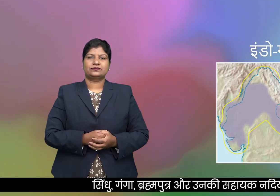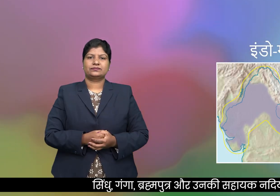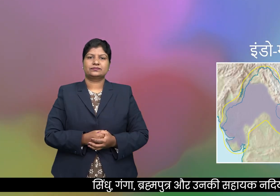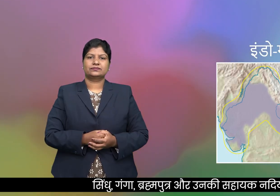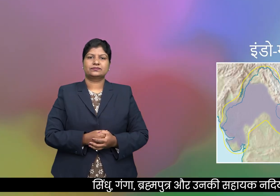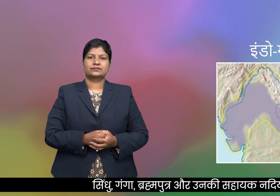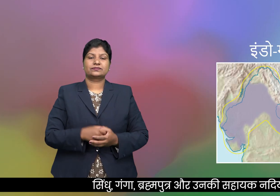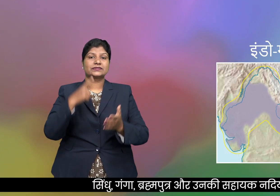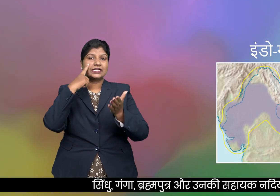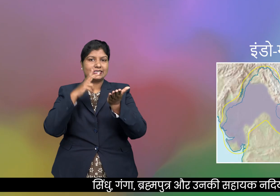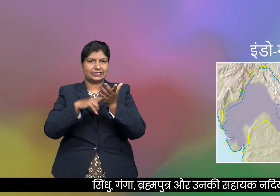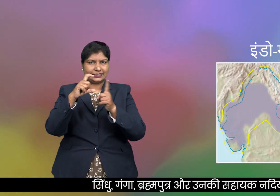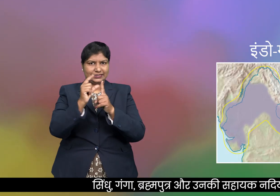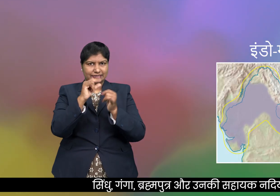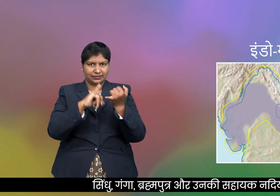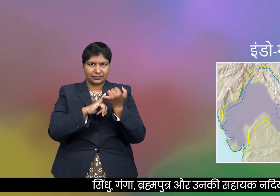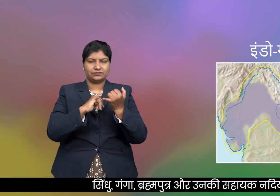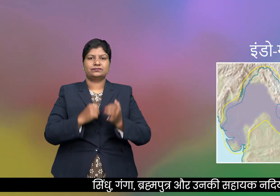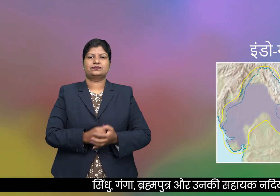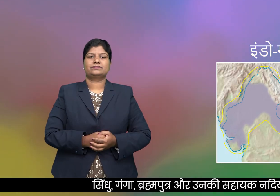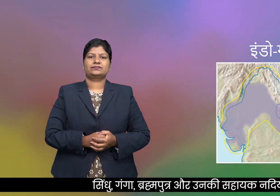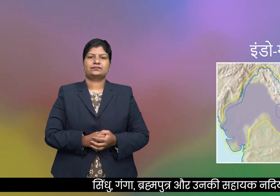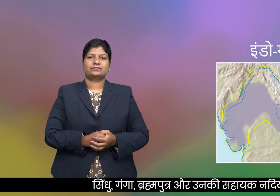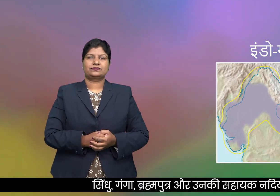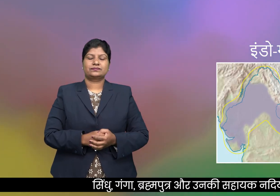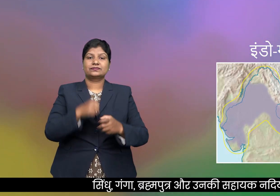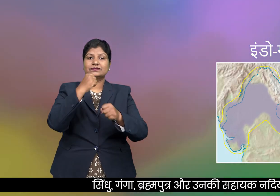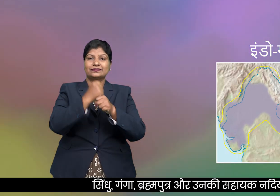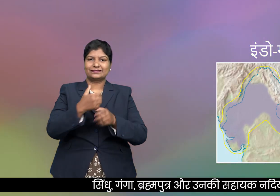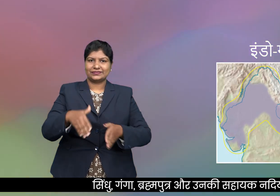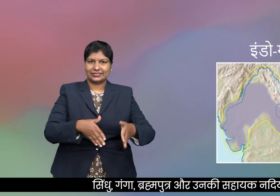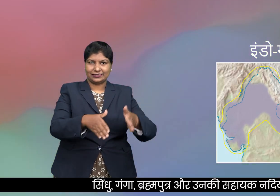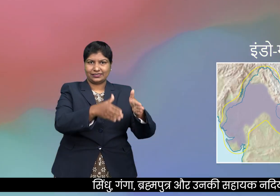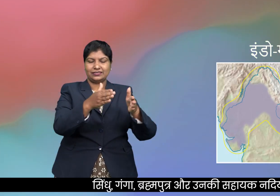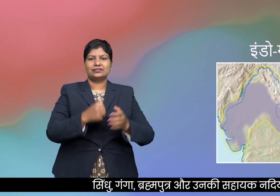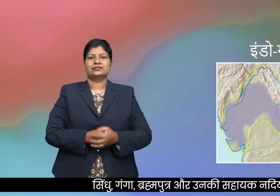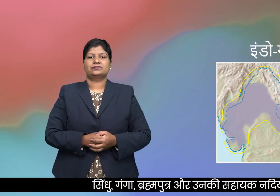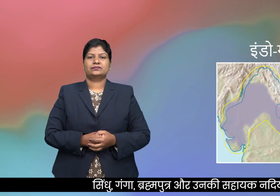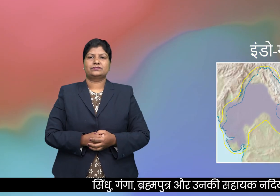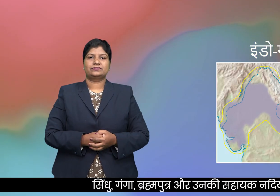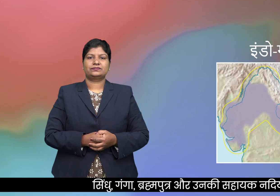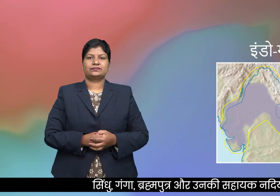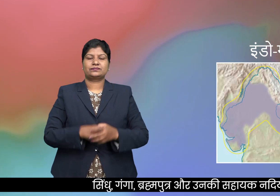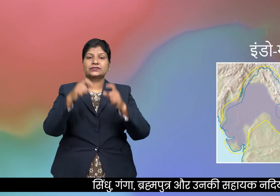सिंधु, गंगा, ब्रह्मपुत्र और उनकी सहायक नदियों की परस्पर क्रिया के